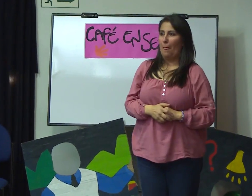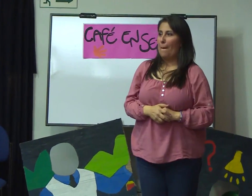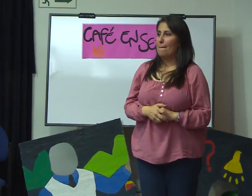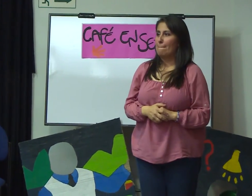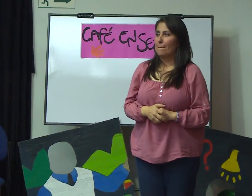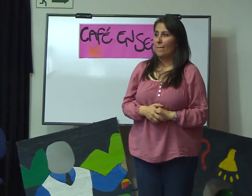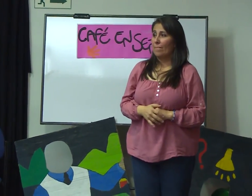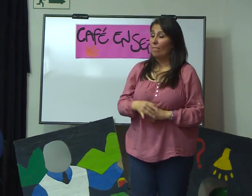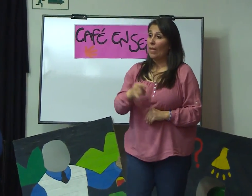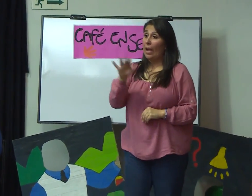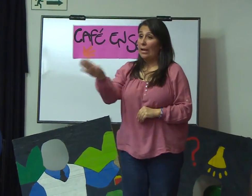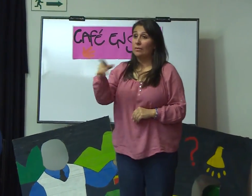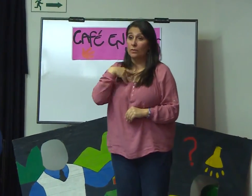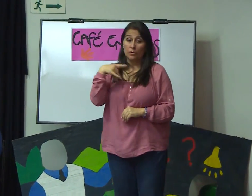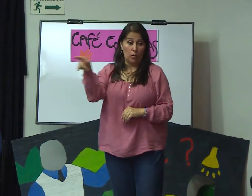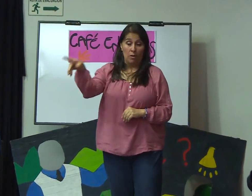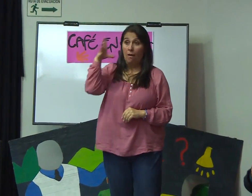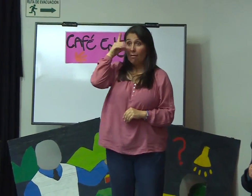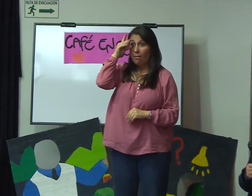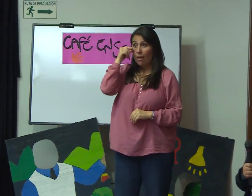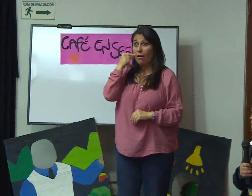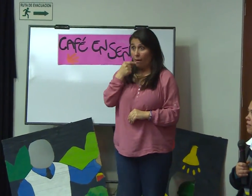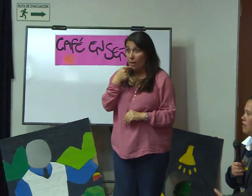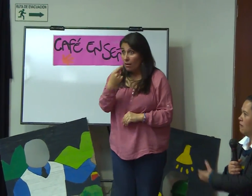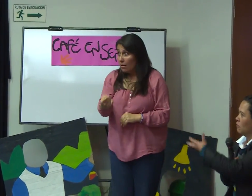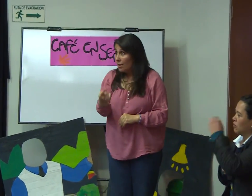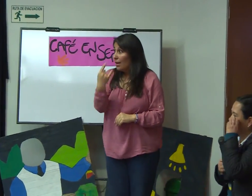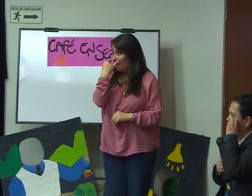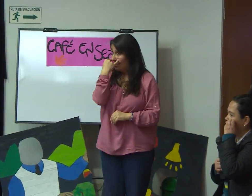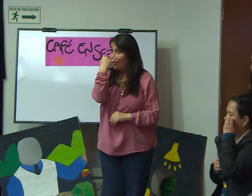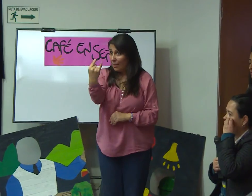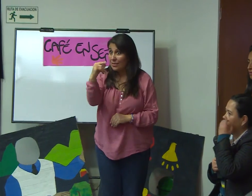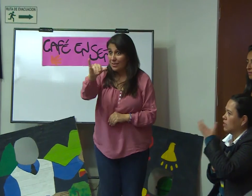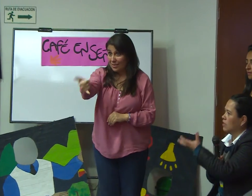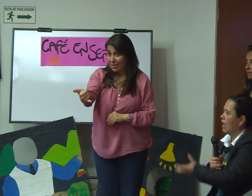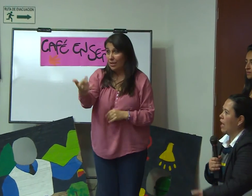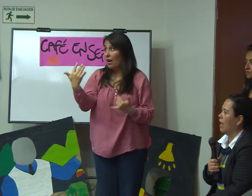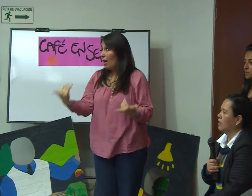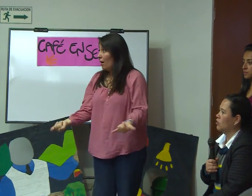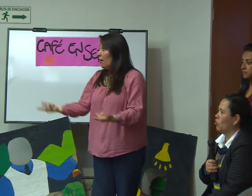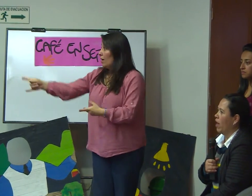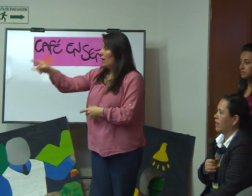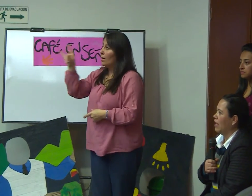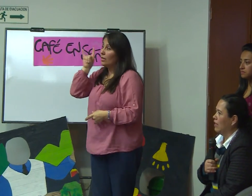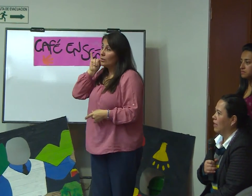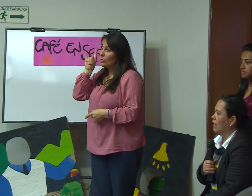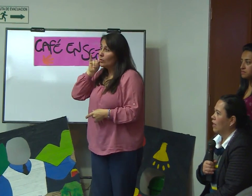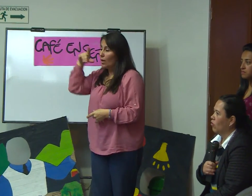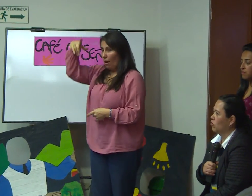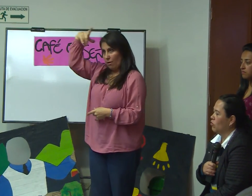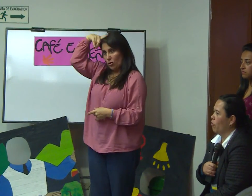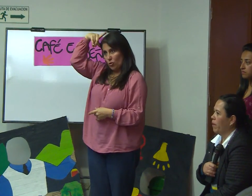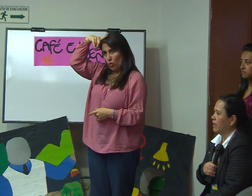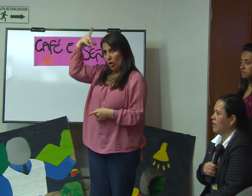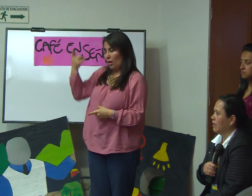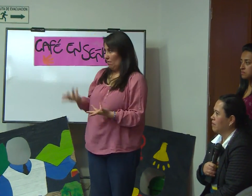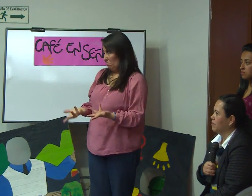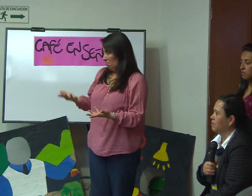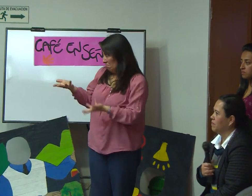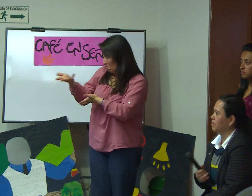interesante lo que la maestra nos quiso compartir y vamos a escuchar entonces a Joana con su compartir.